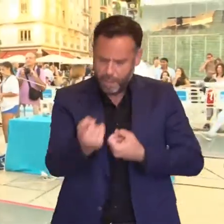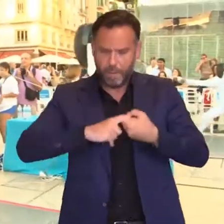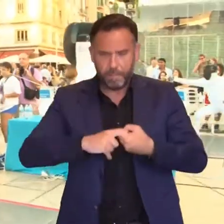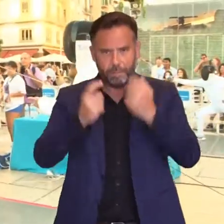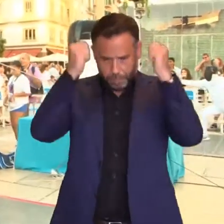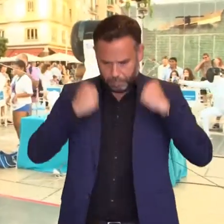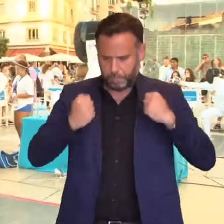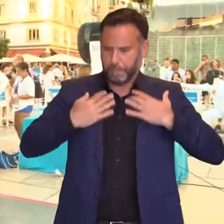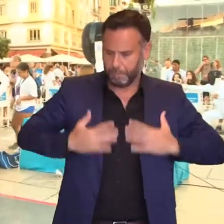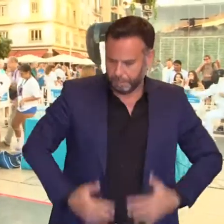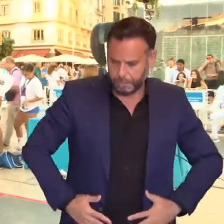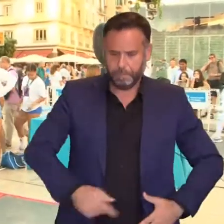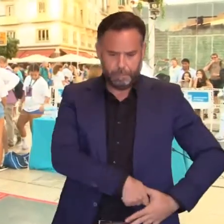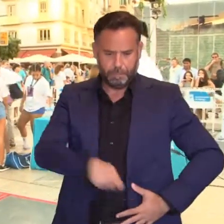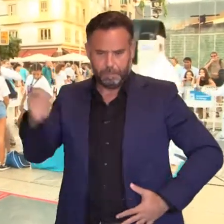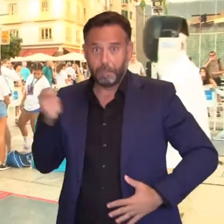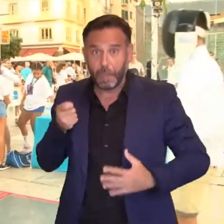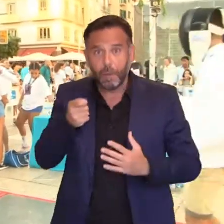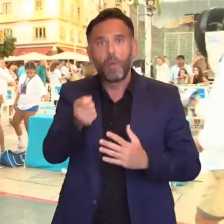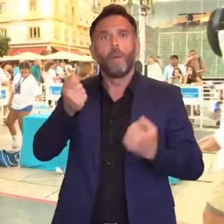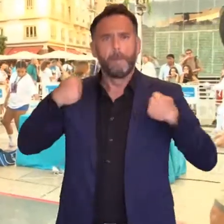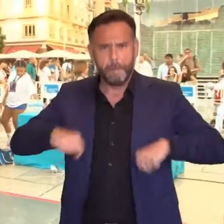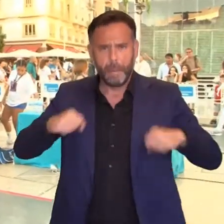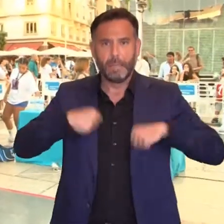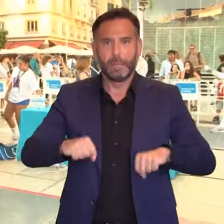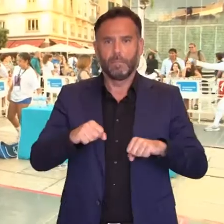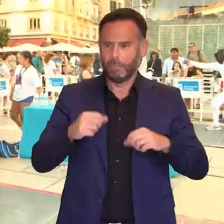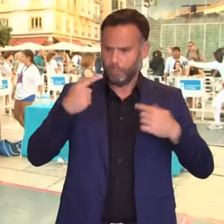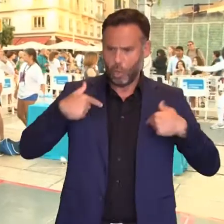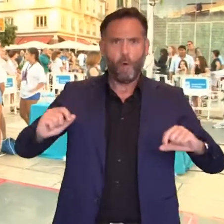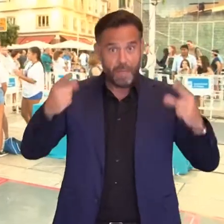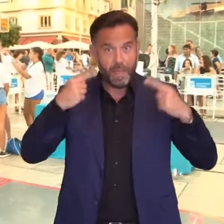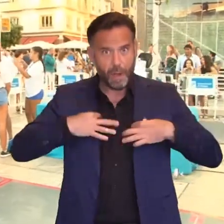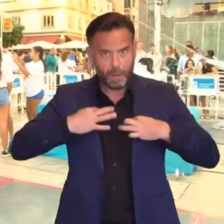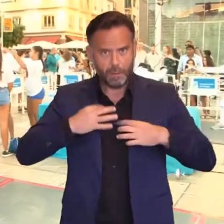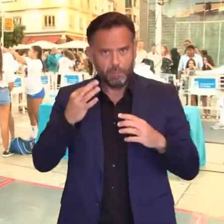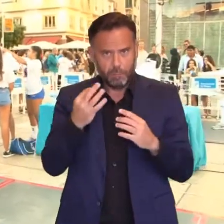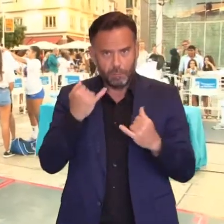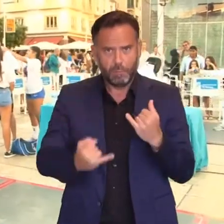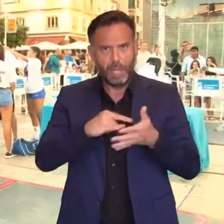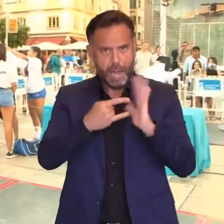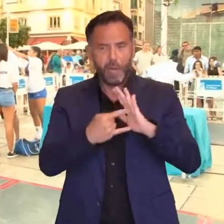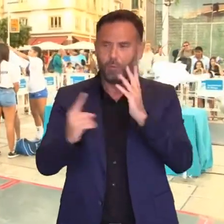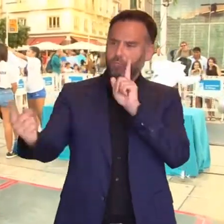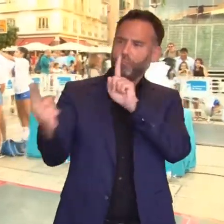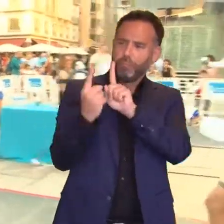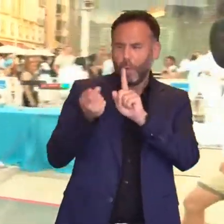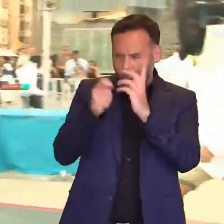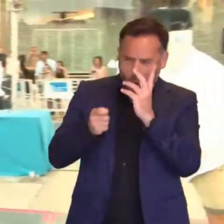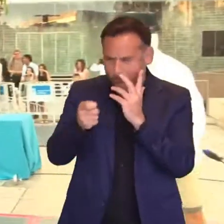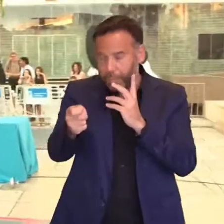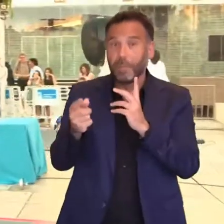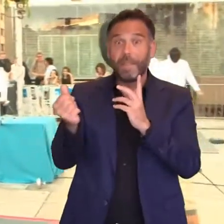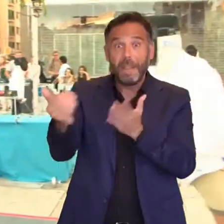a que pruebe esta modalidad deportiva, se anime a coger una espada y, luciendo la indumentaria oficial, careta y chaqueta, realice un tocado